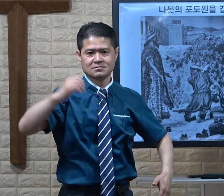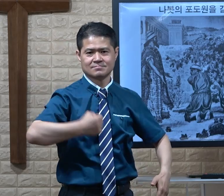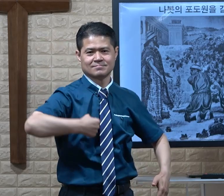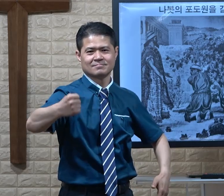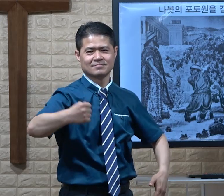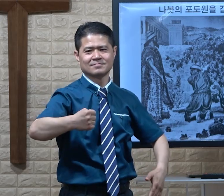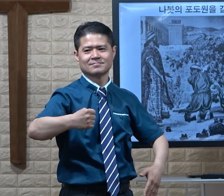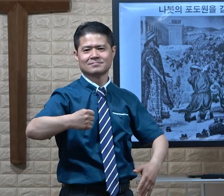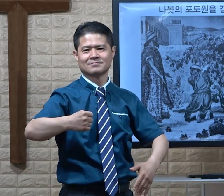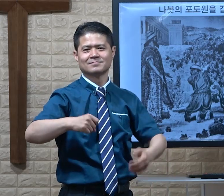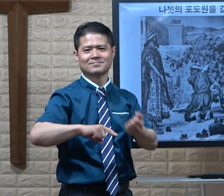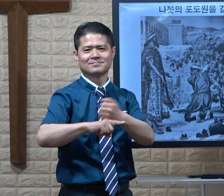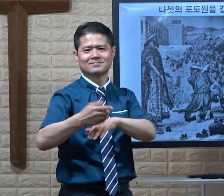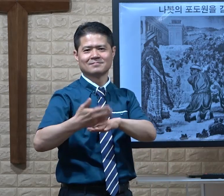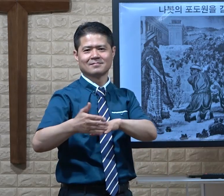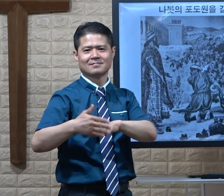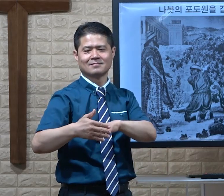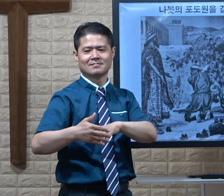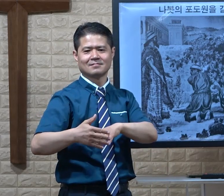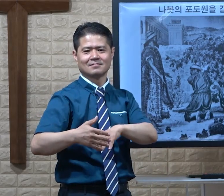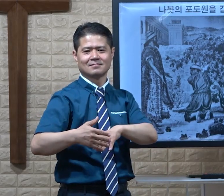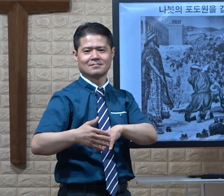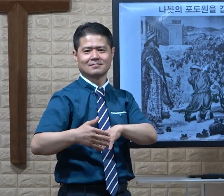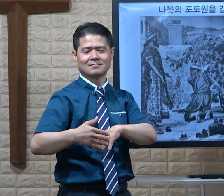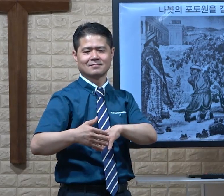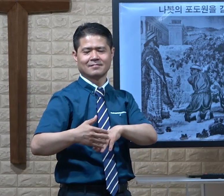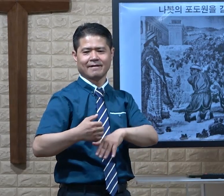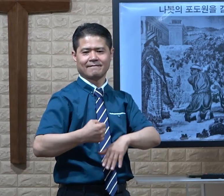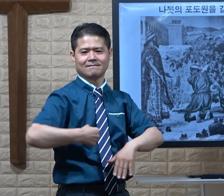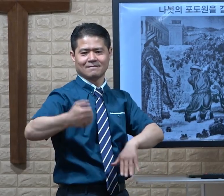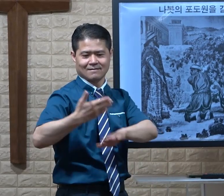이것을 아합이라는 왕이 발췌했는데